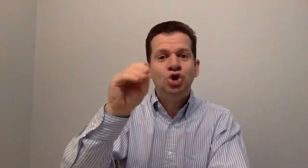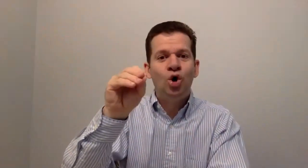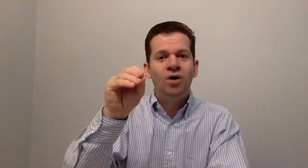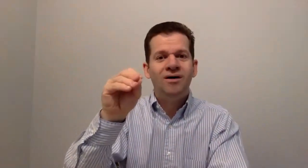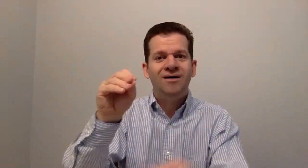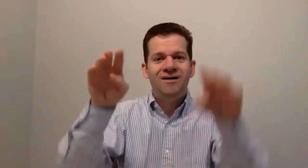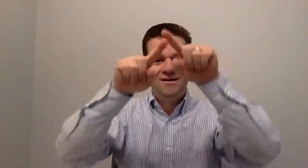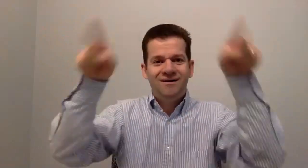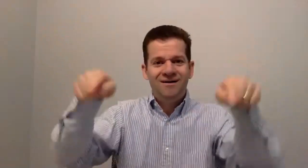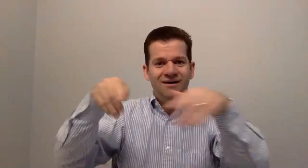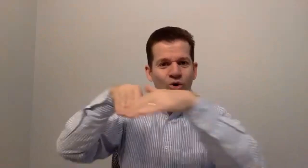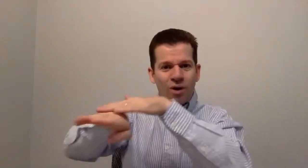depositou?